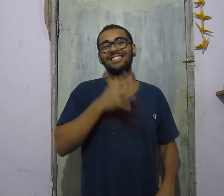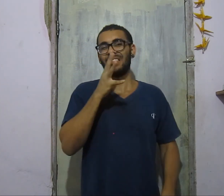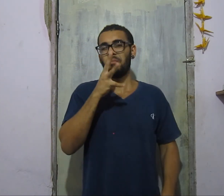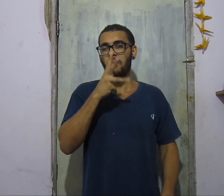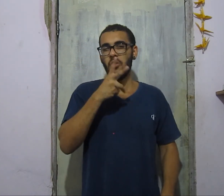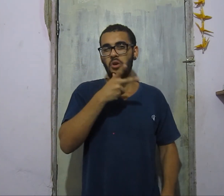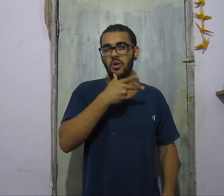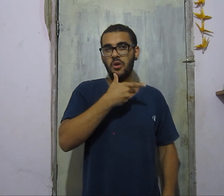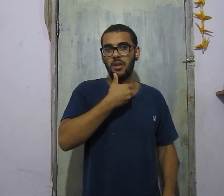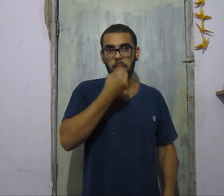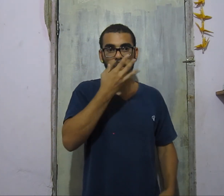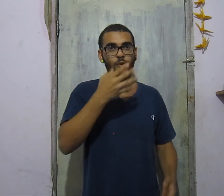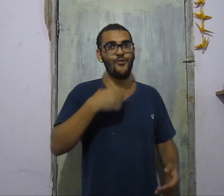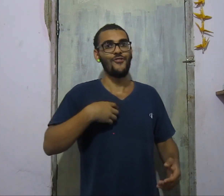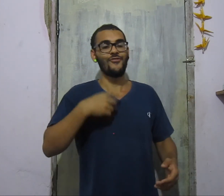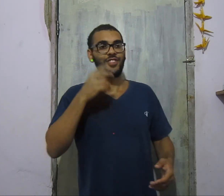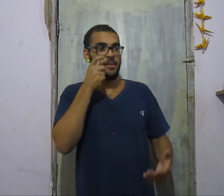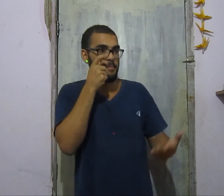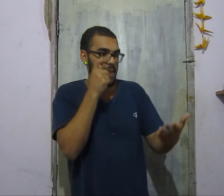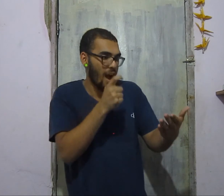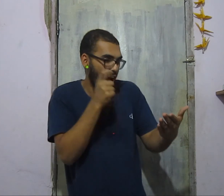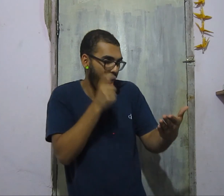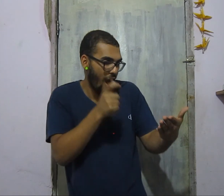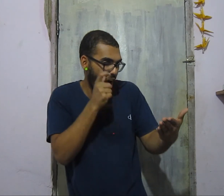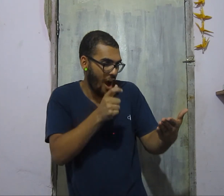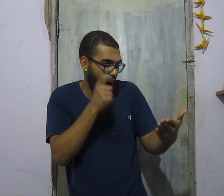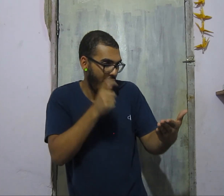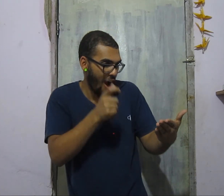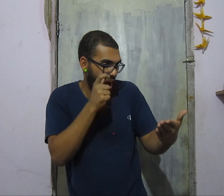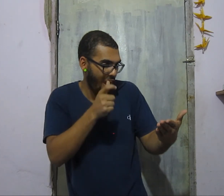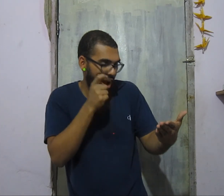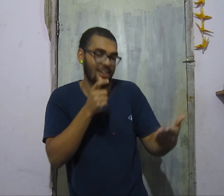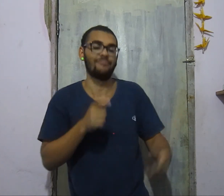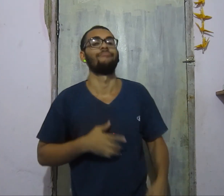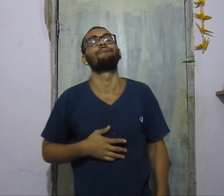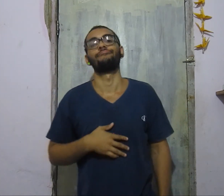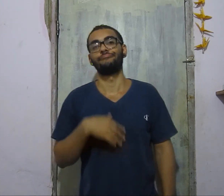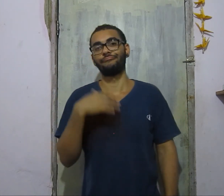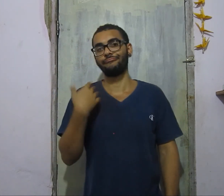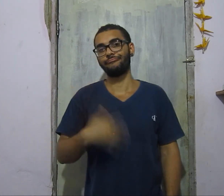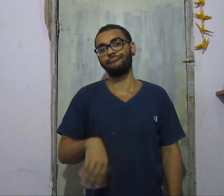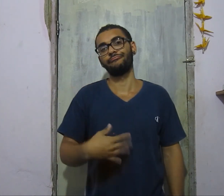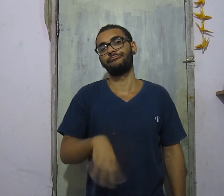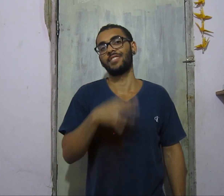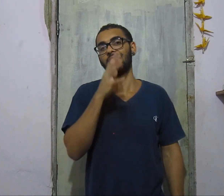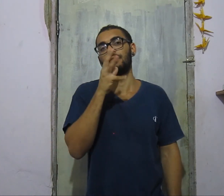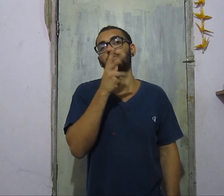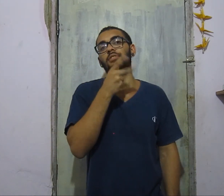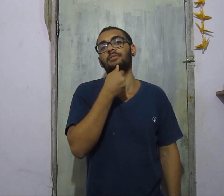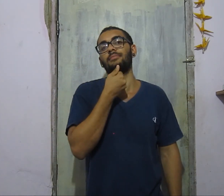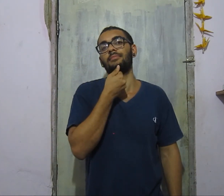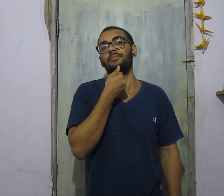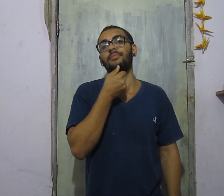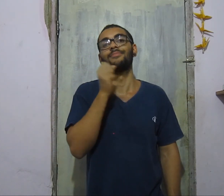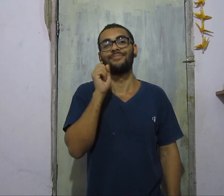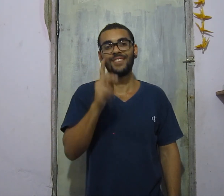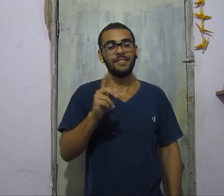twist assim, maravilhoso. Às vezes demora para você ler, mas quando chega no final você não quer tirar os olhos da página